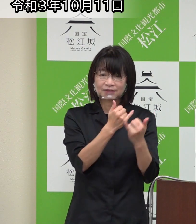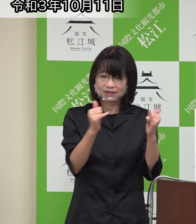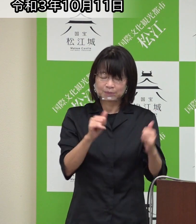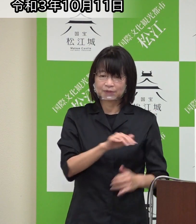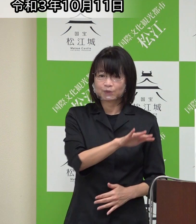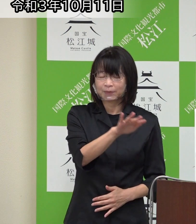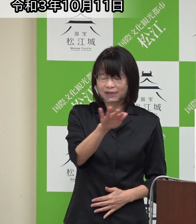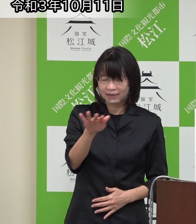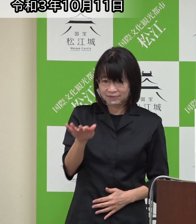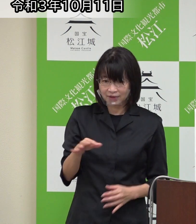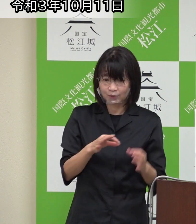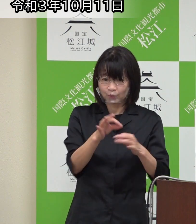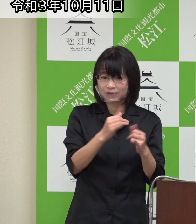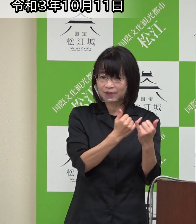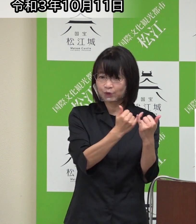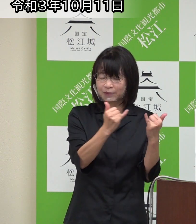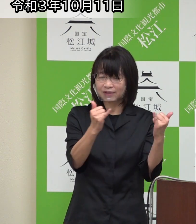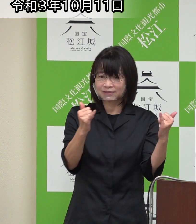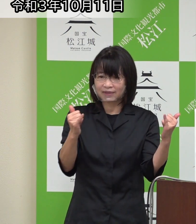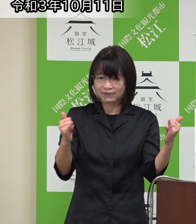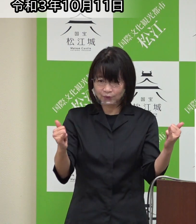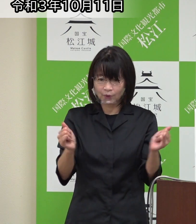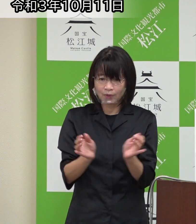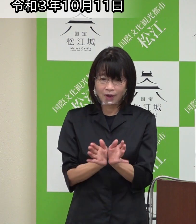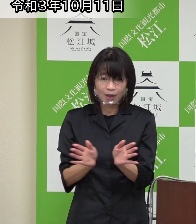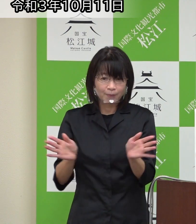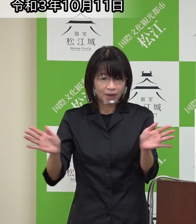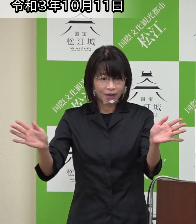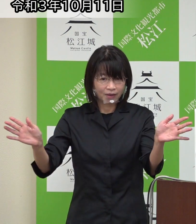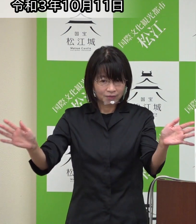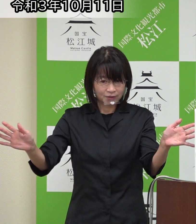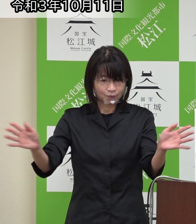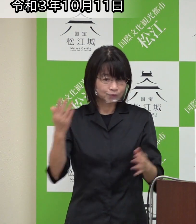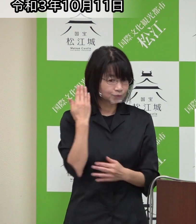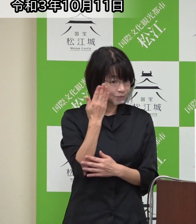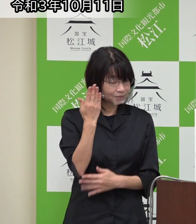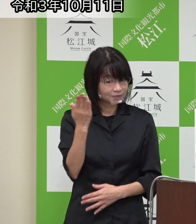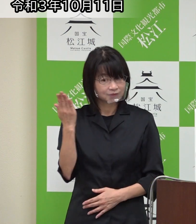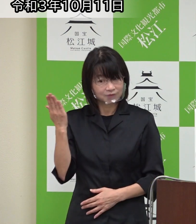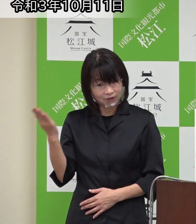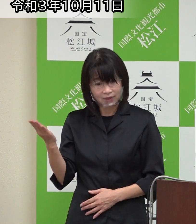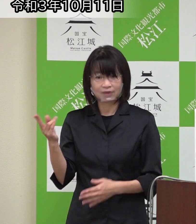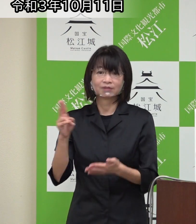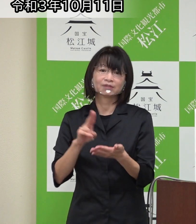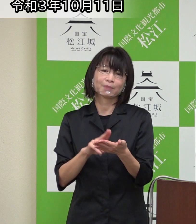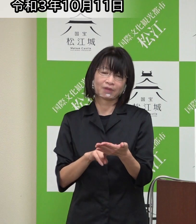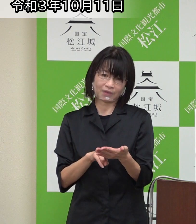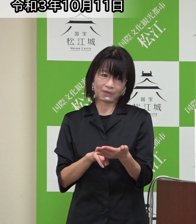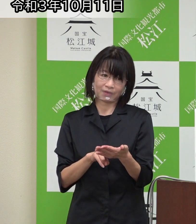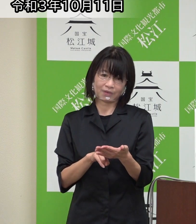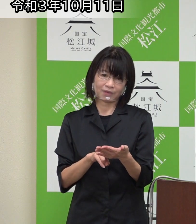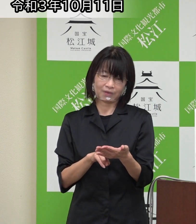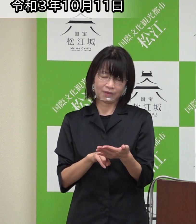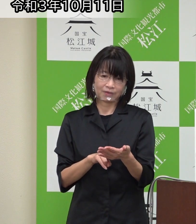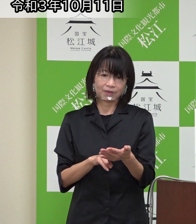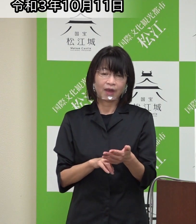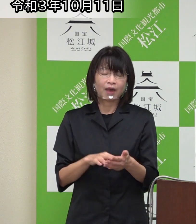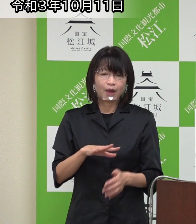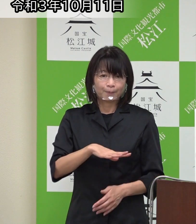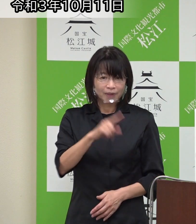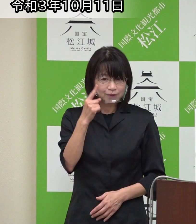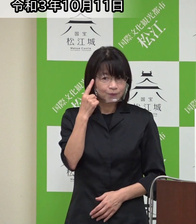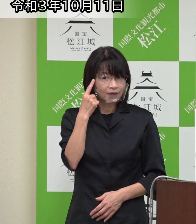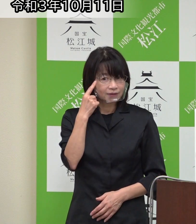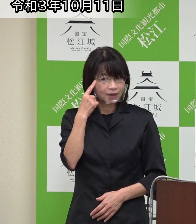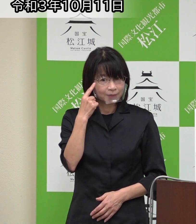店舗構えてらっしゃる方であったりですね、幅広く意見をこれまでもお聞きしているところなんですね。でそういった方の意向を踏まえて、まずはこの形で